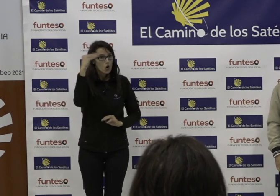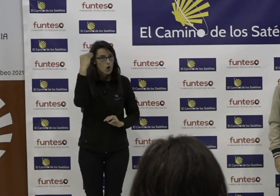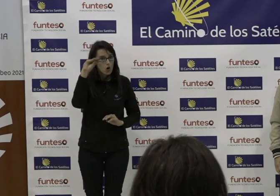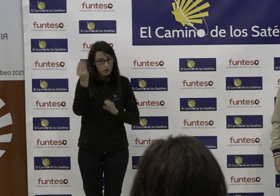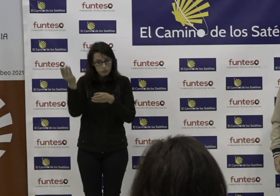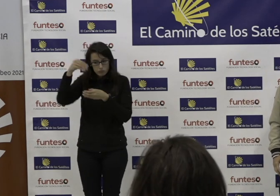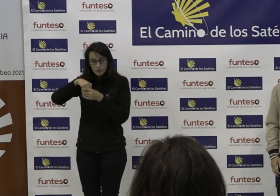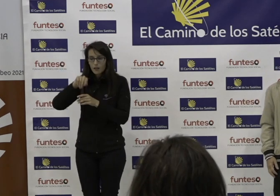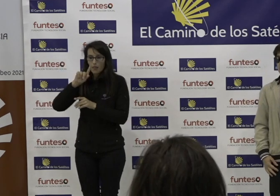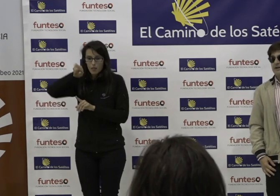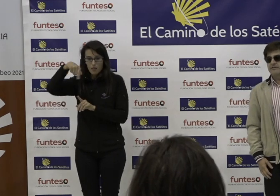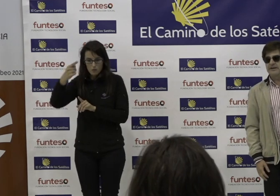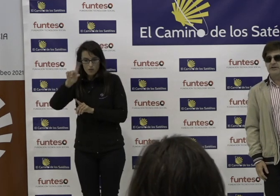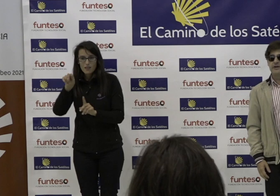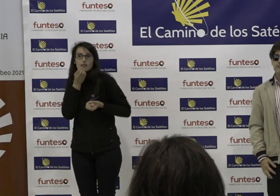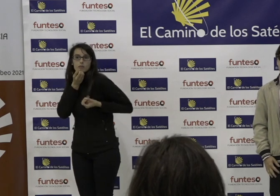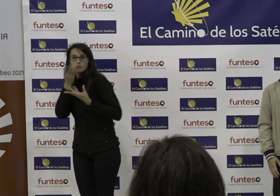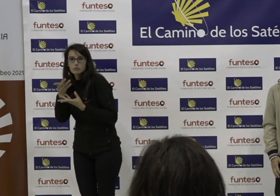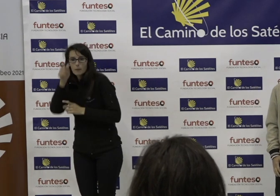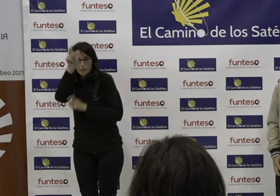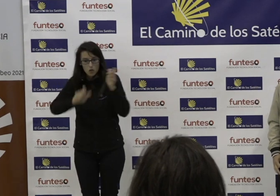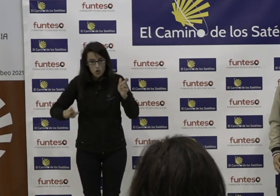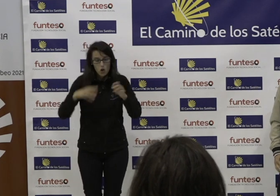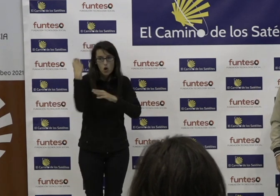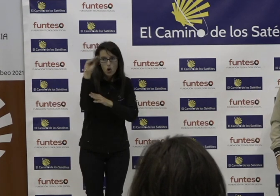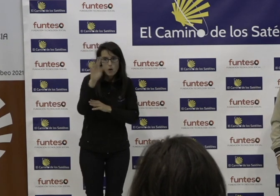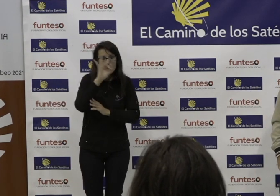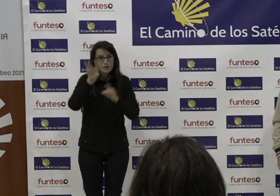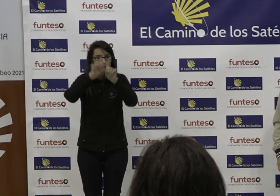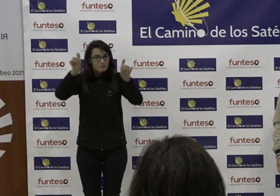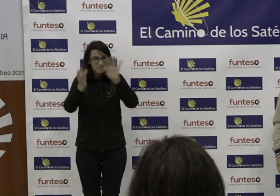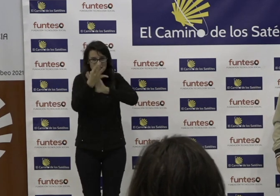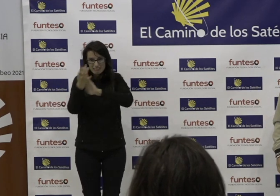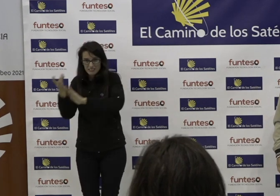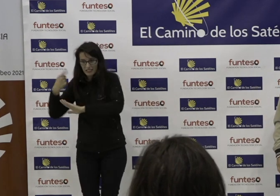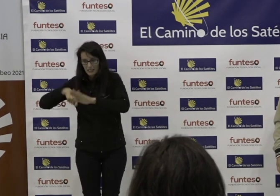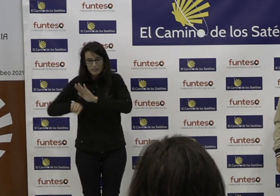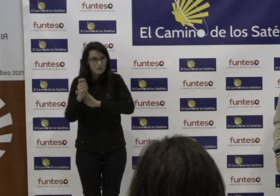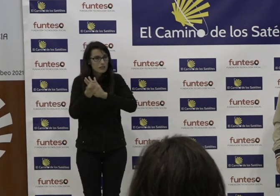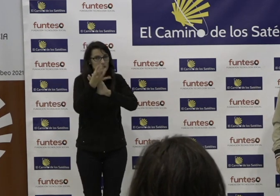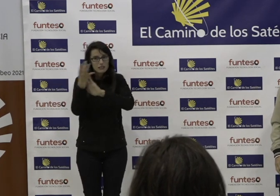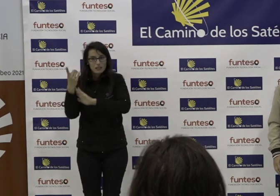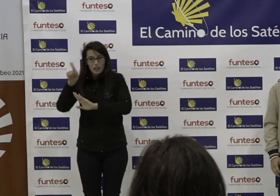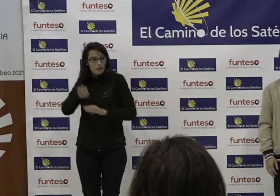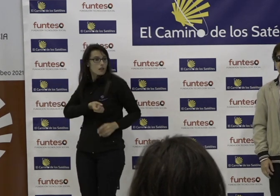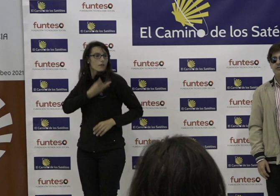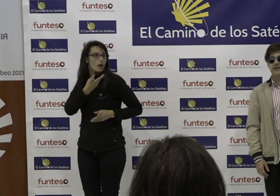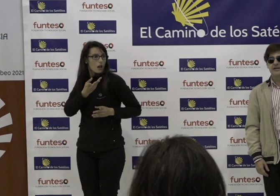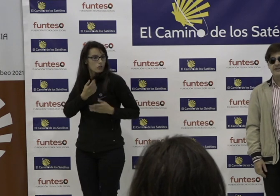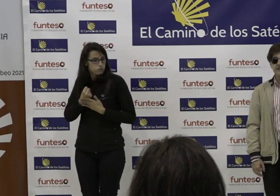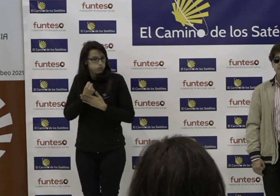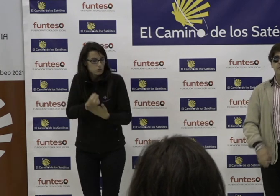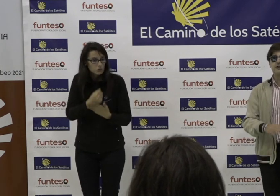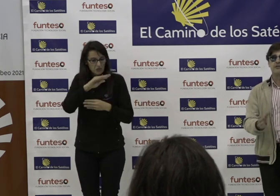que lo va a contar mejor ella, pero gente joven y emprendedora, potenciando mucho el talento. Ella le gustó el proyecto de Camino de